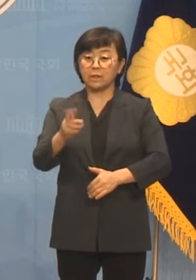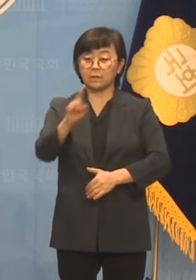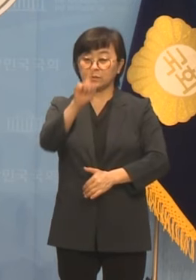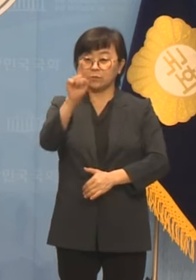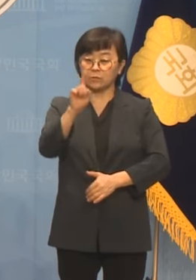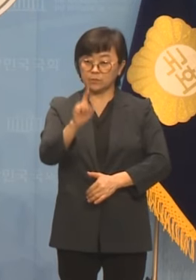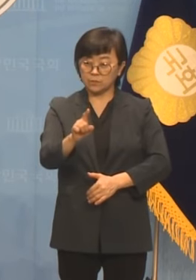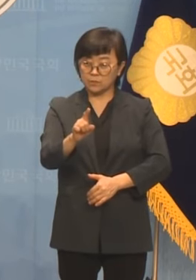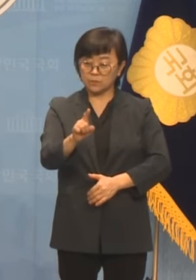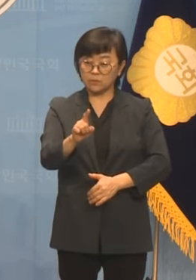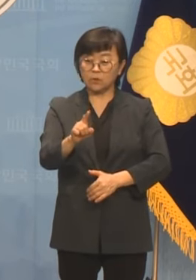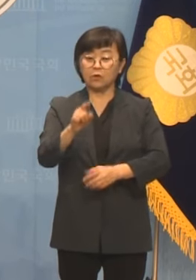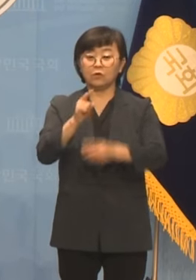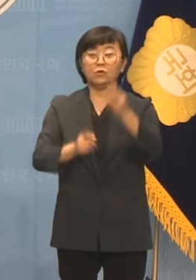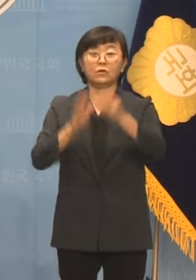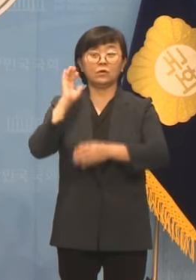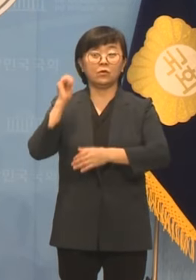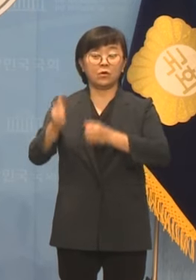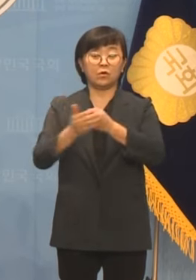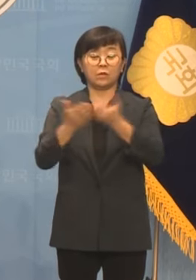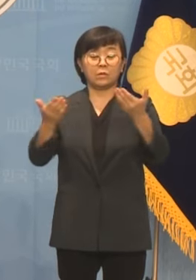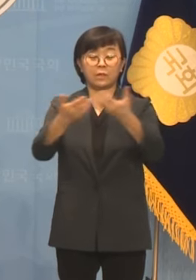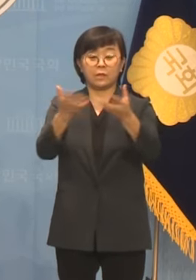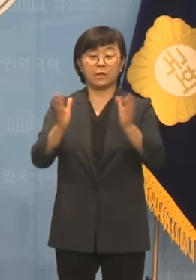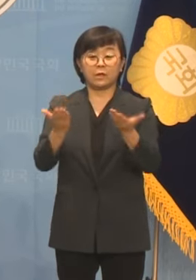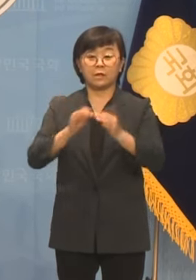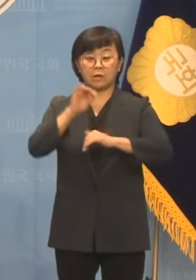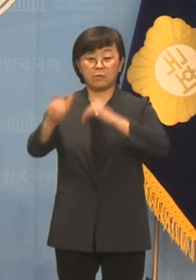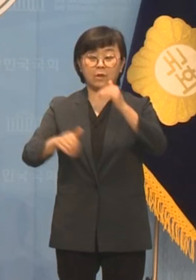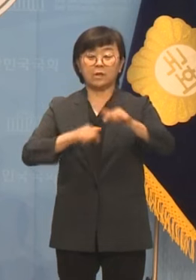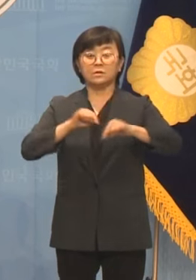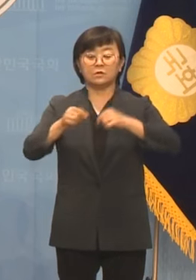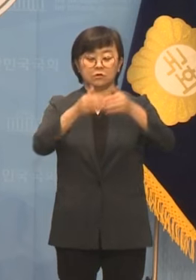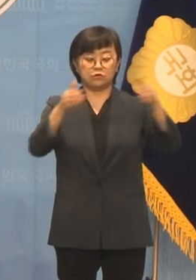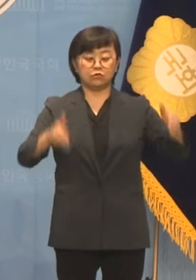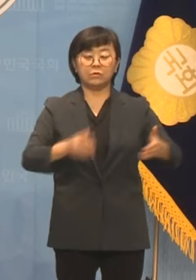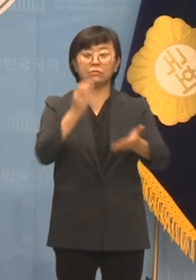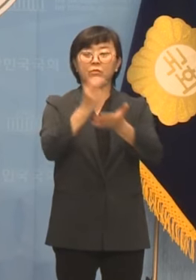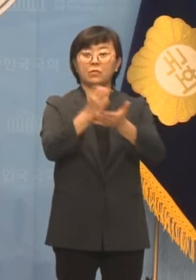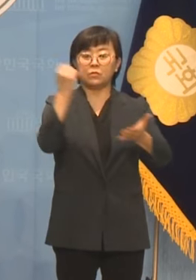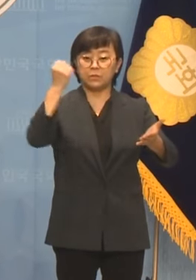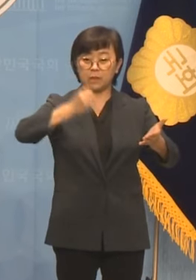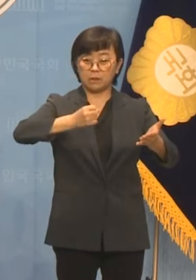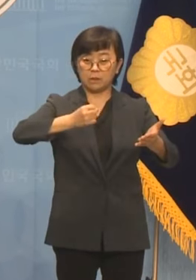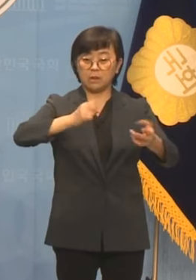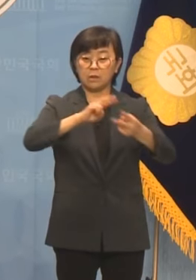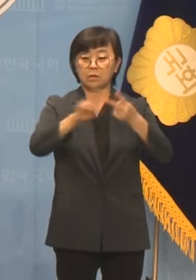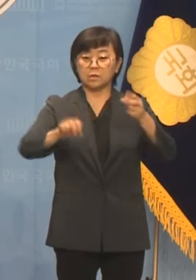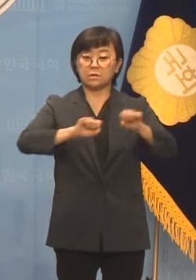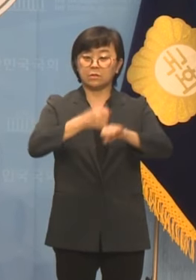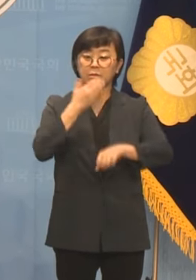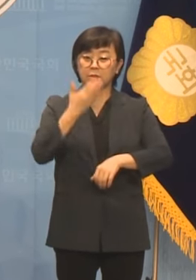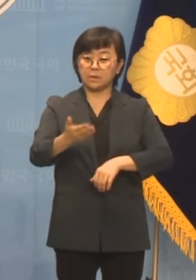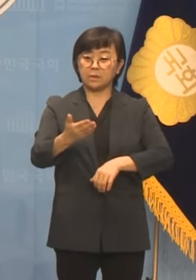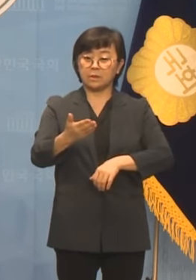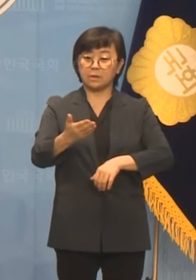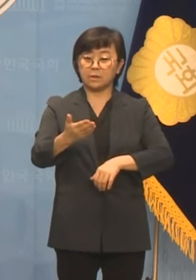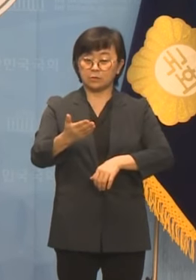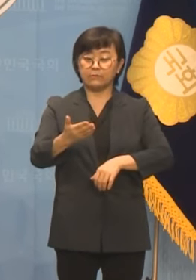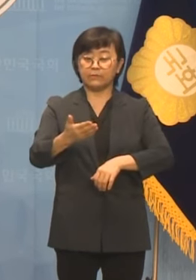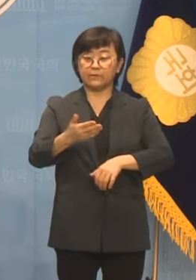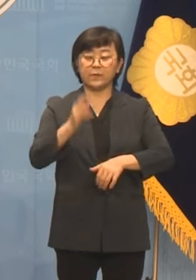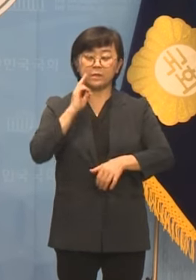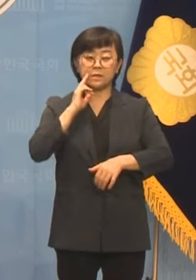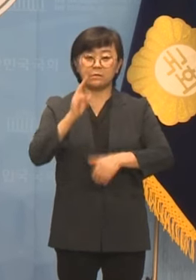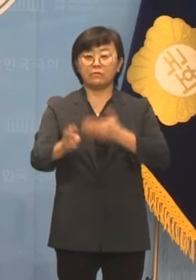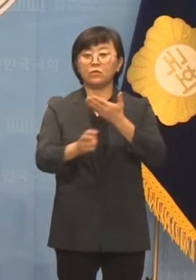침묵했습니다 윤석열 대통령의 당무 개입은 정치 중립 위반은 물론이고 형사처벌될 수도 있는 중대한